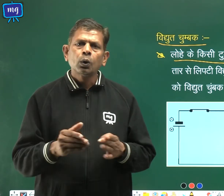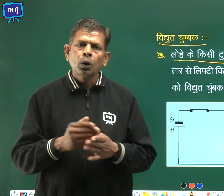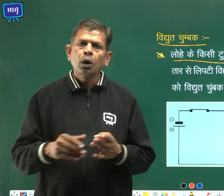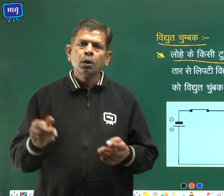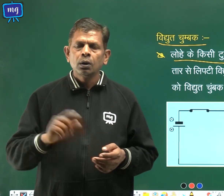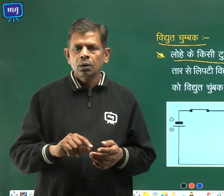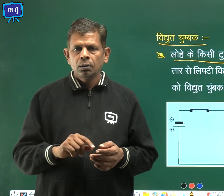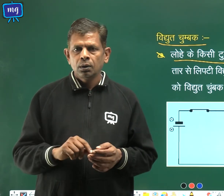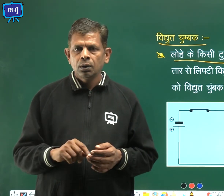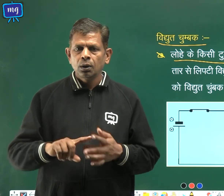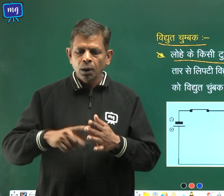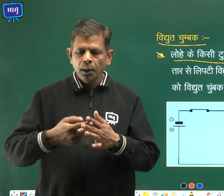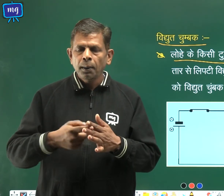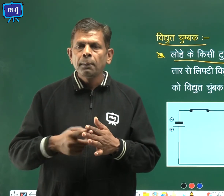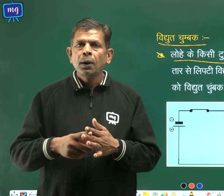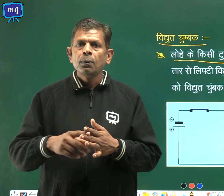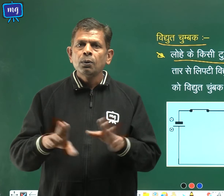विद्युत रोधी